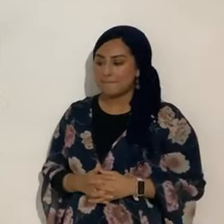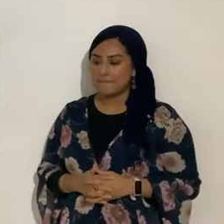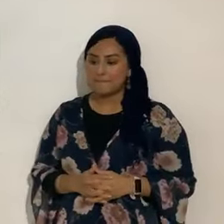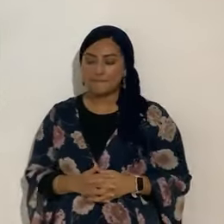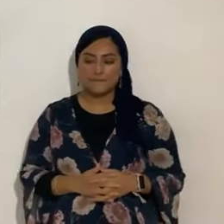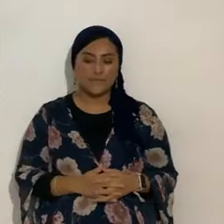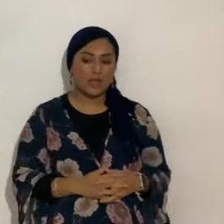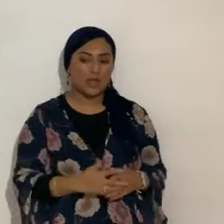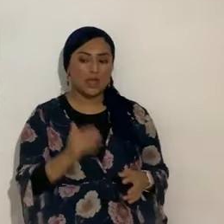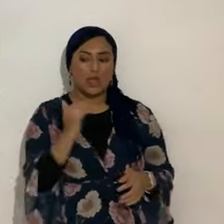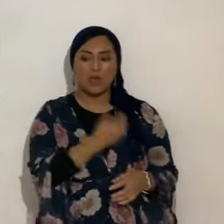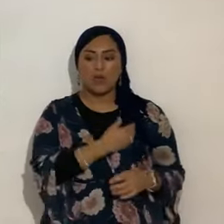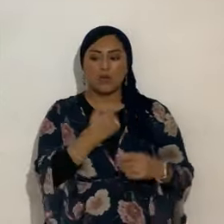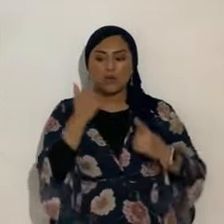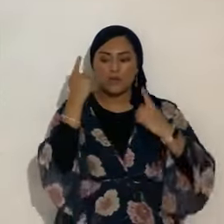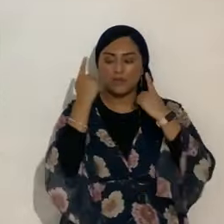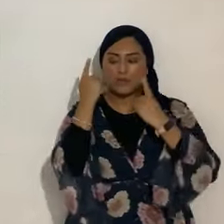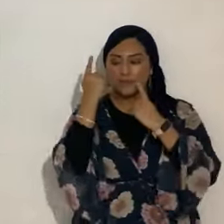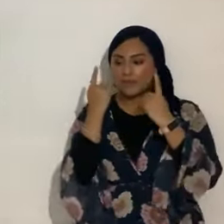la conciencia,